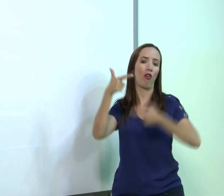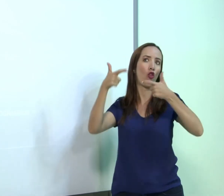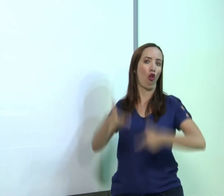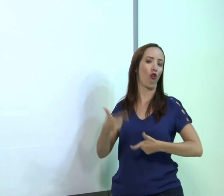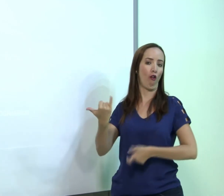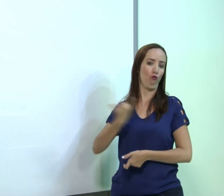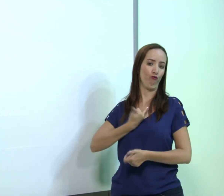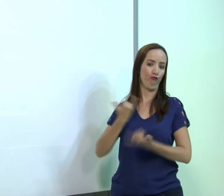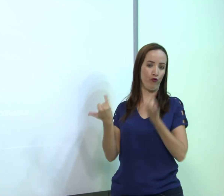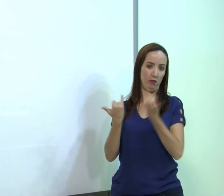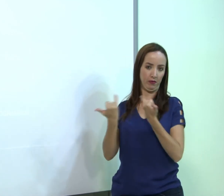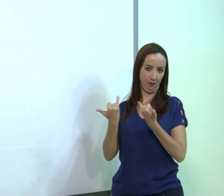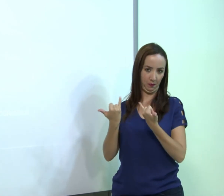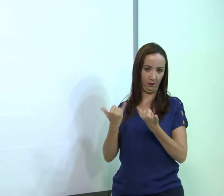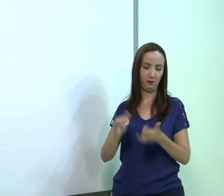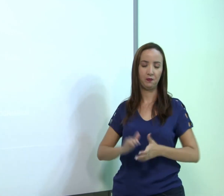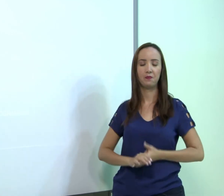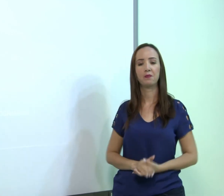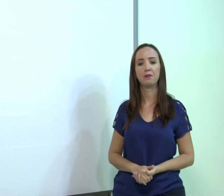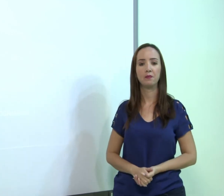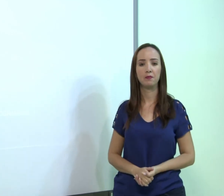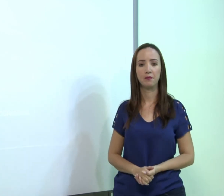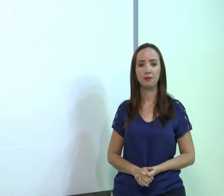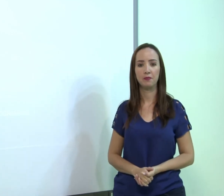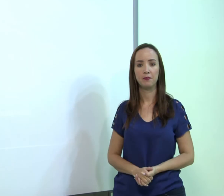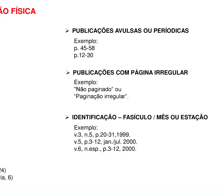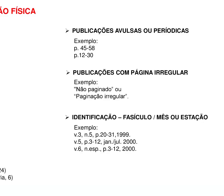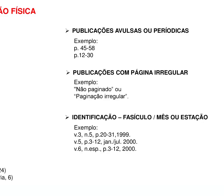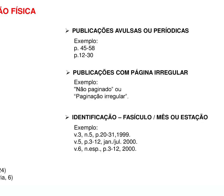S.LN. Então, significa que está faltando informações.